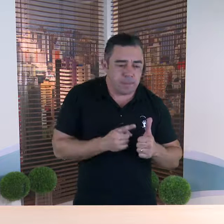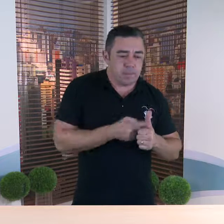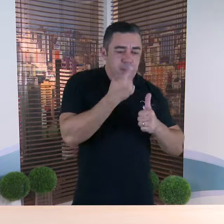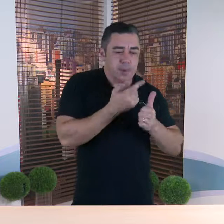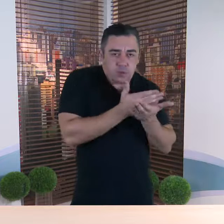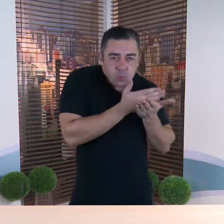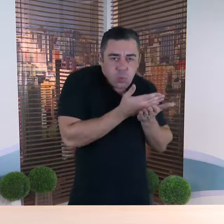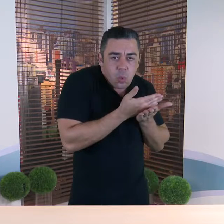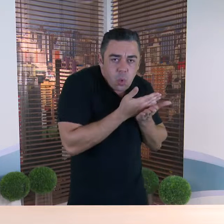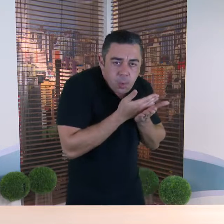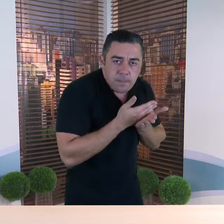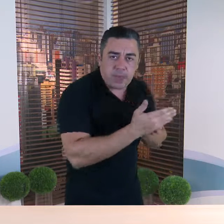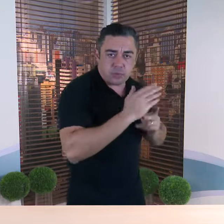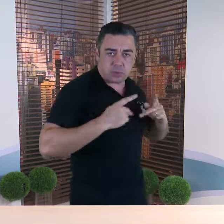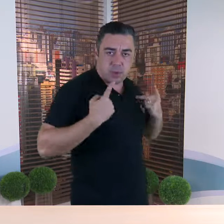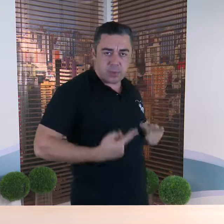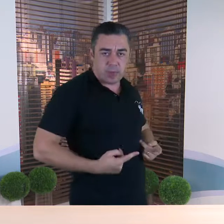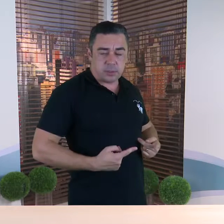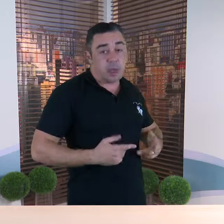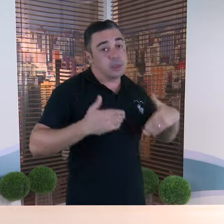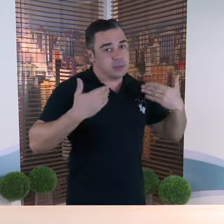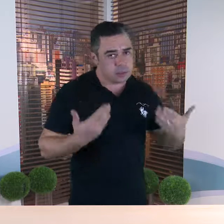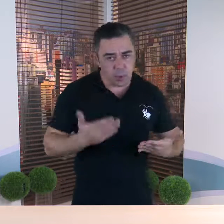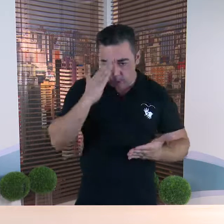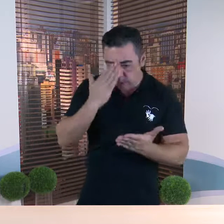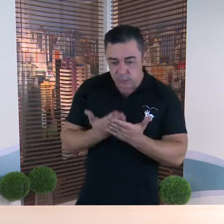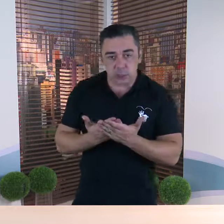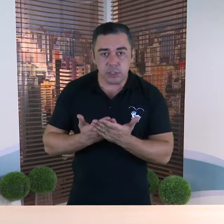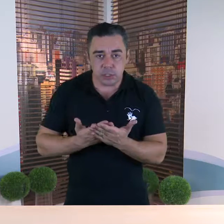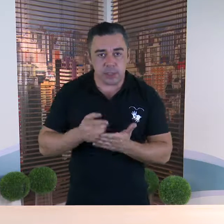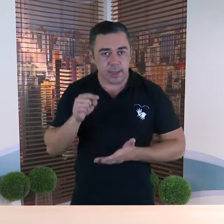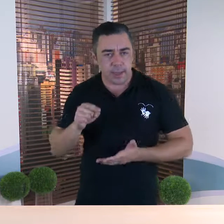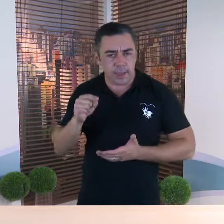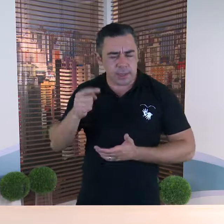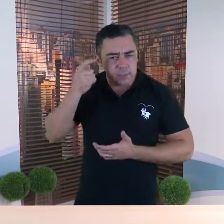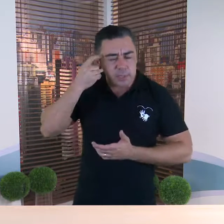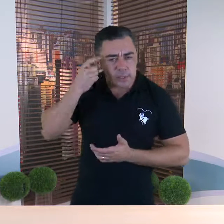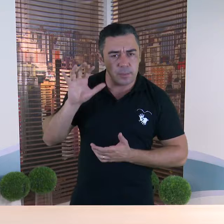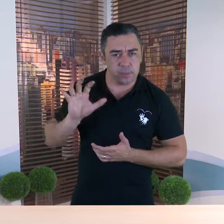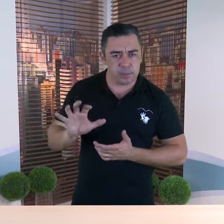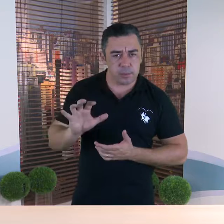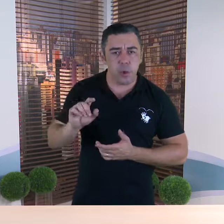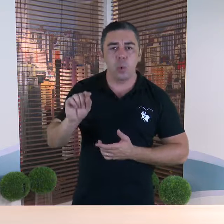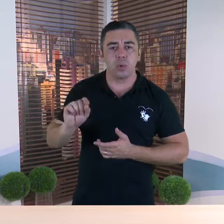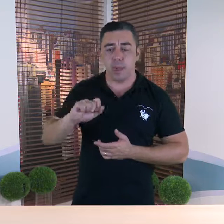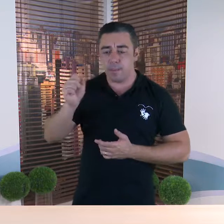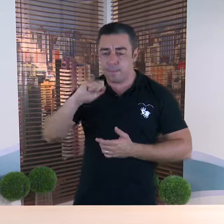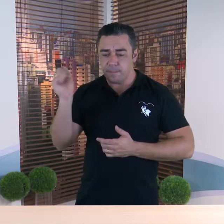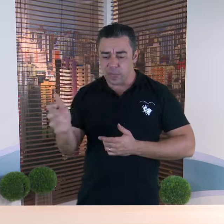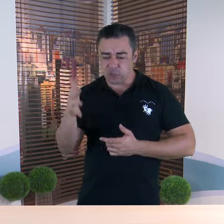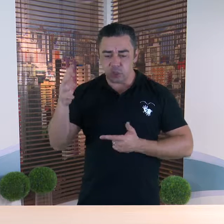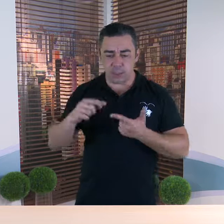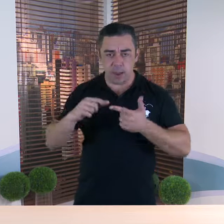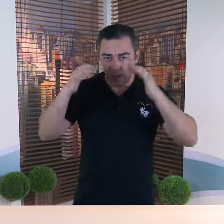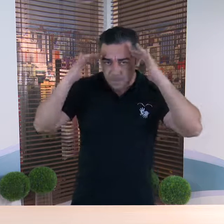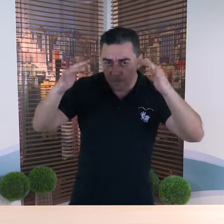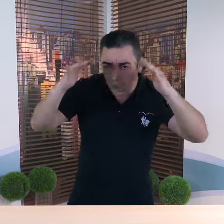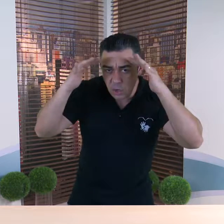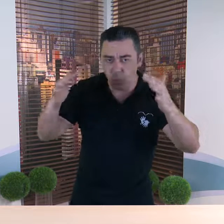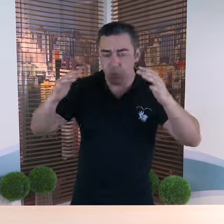primeiros estágios da civilização. Acredita-se, por esse raciocínio, por exemplo, que a magia e a